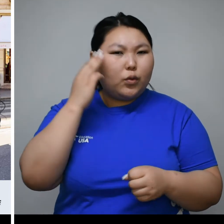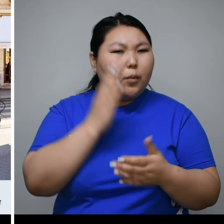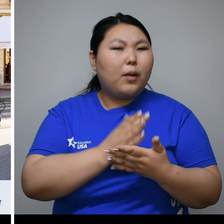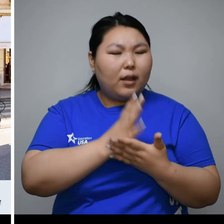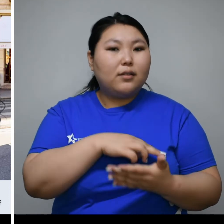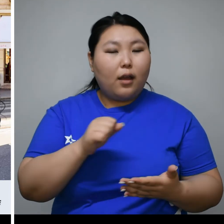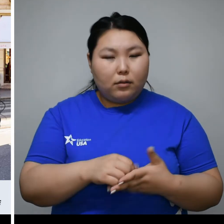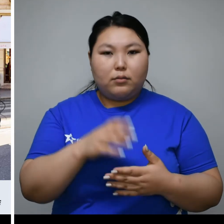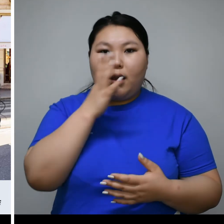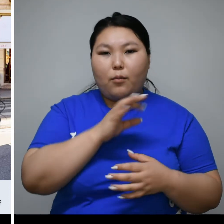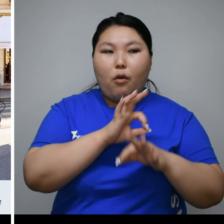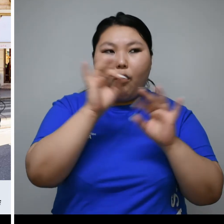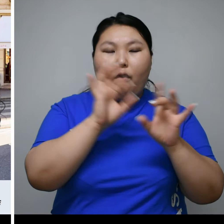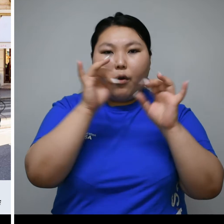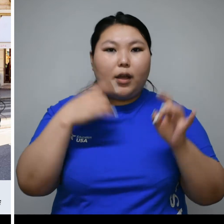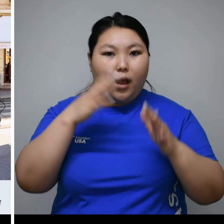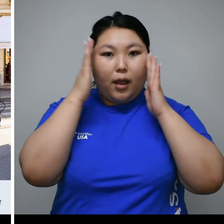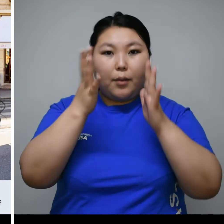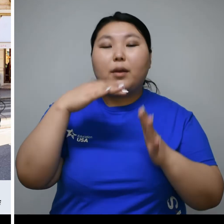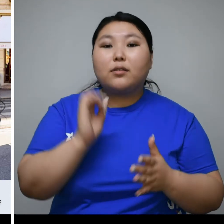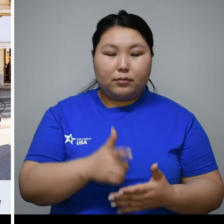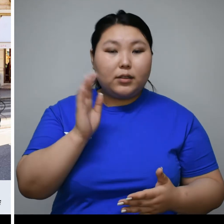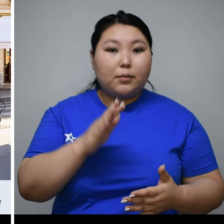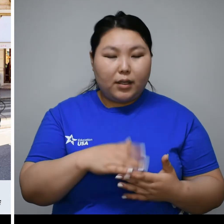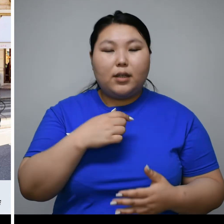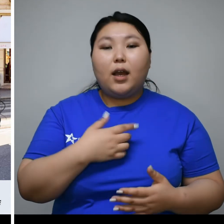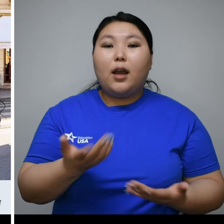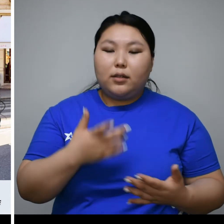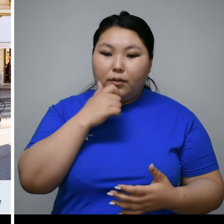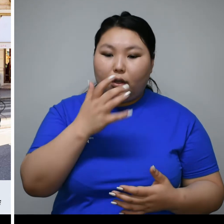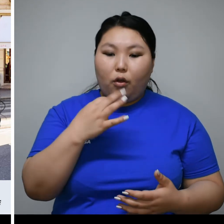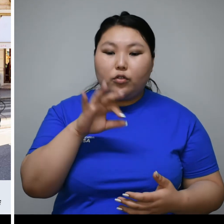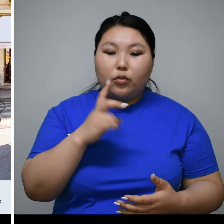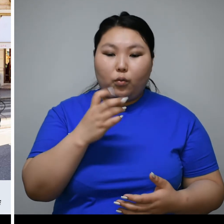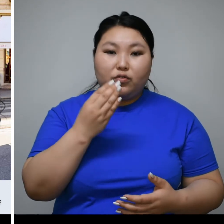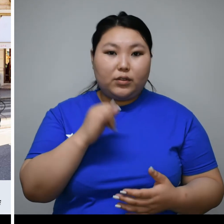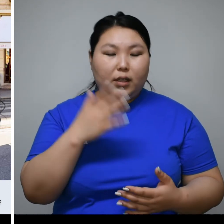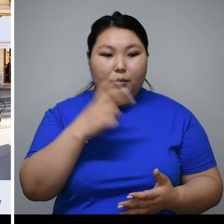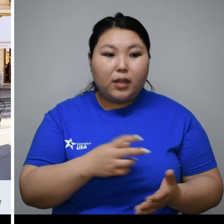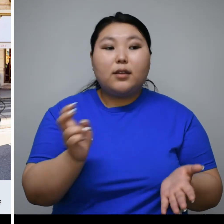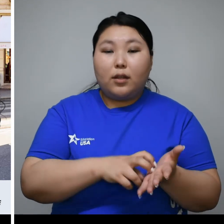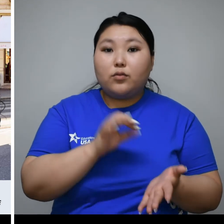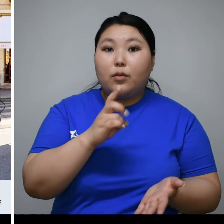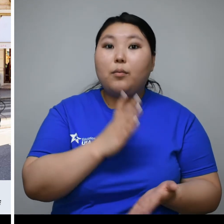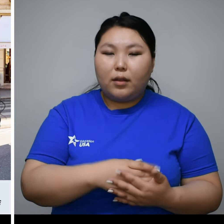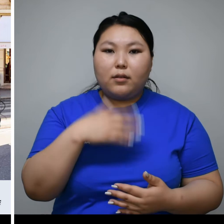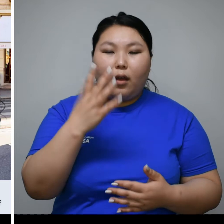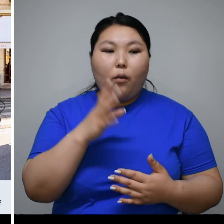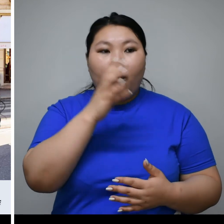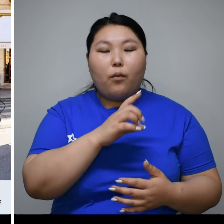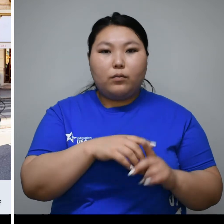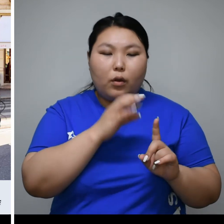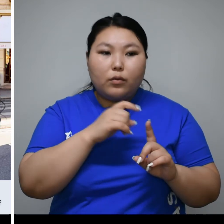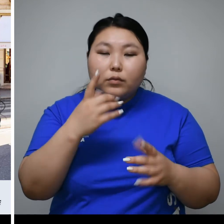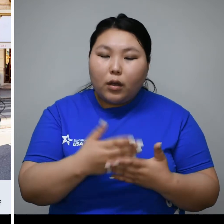байгаа да гэх мэтлэн өөр зүйлсүүдэд анхаарад байдаг. Тэгээд яадаг вэ гэхээр хэрвээ та өргөдлийн үе шатанд таны тэнцүүлсэн байна гэдэг чинь та